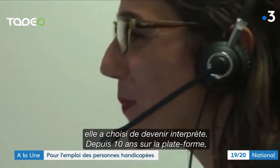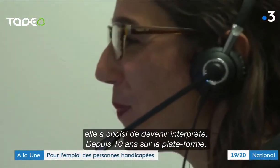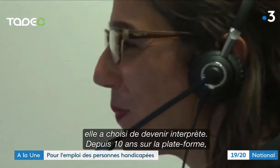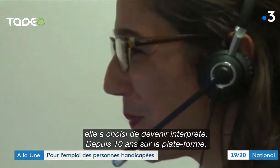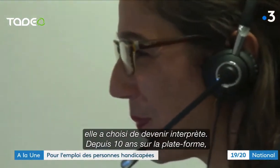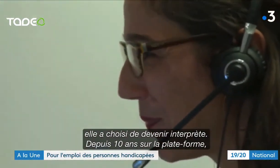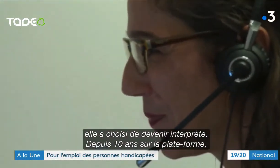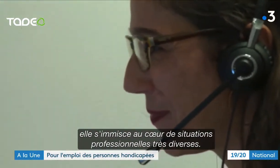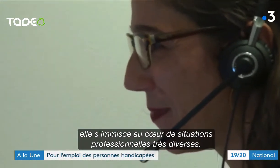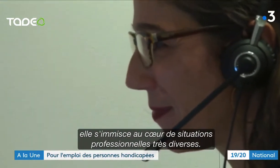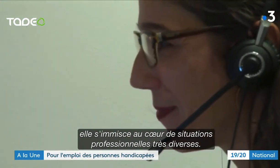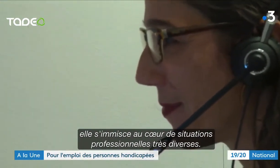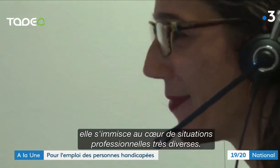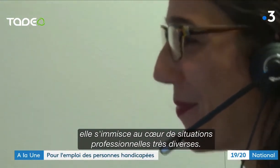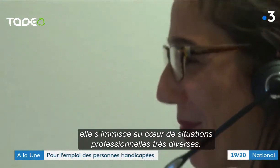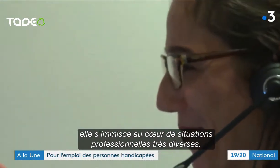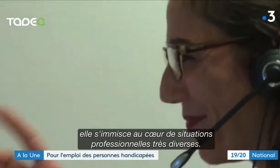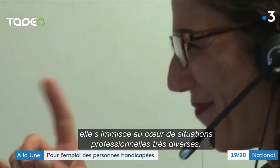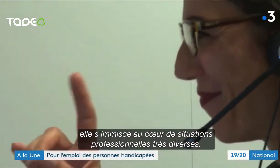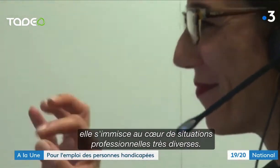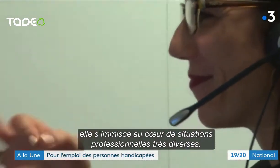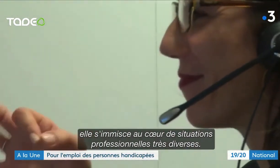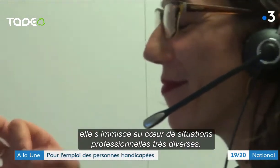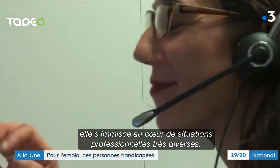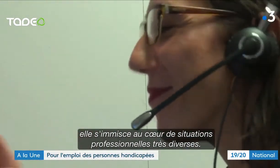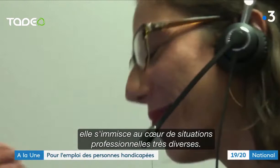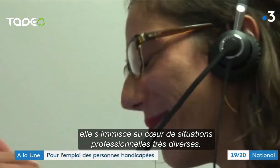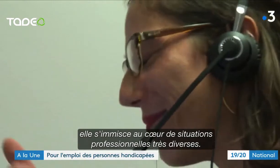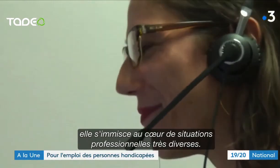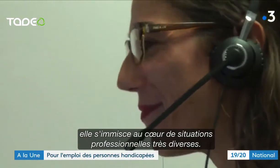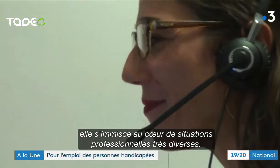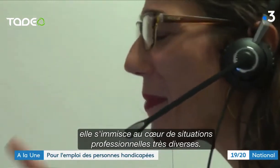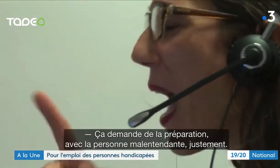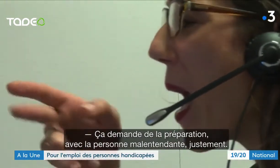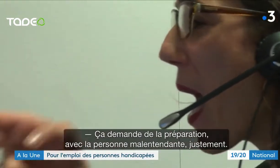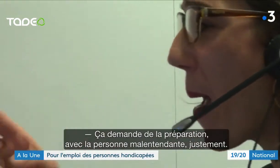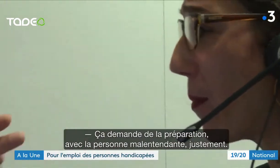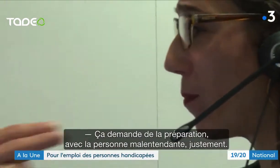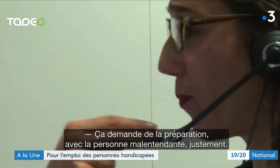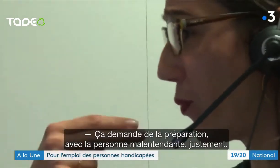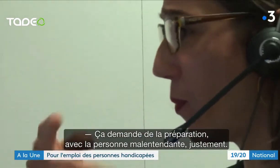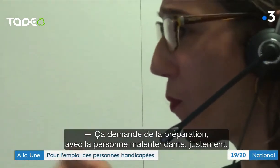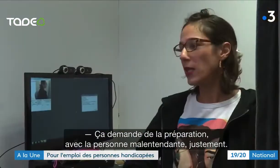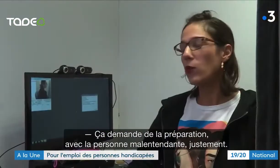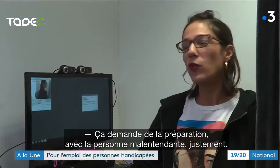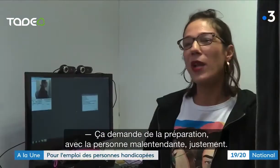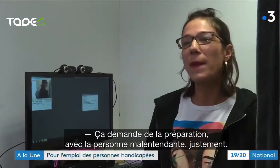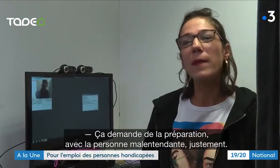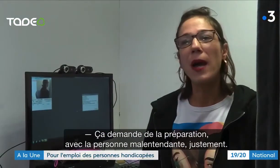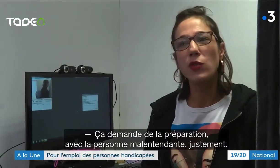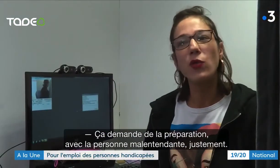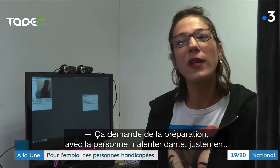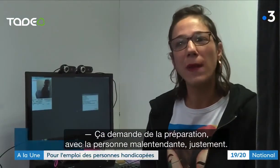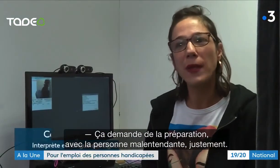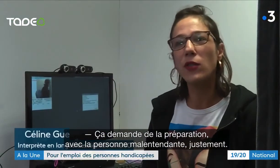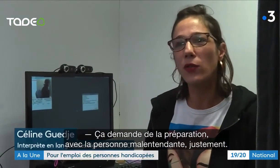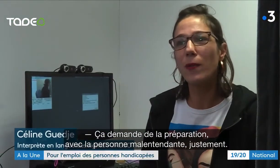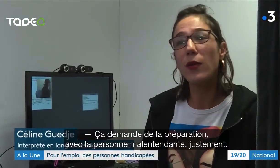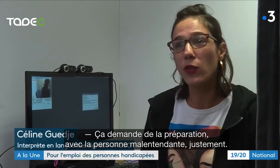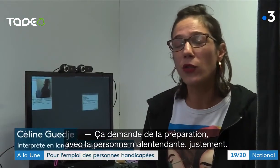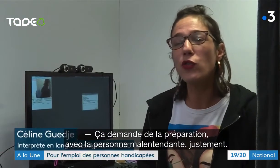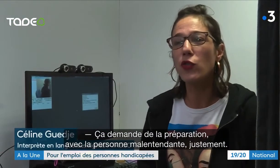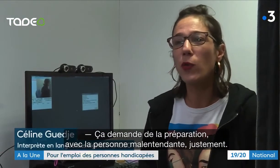10 ans sur la plateforme, elle s'immisce au cœur de situations professionnelles très diverses. Ça demande de la préparation avec la